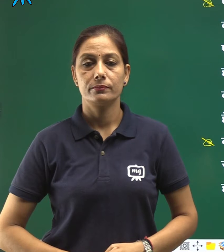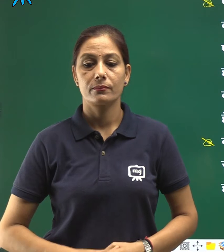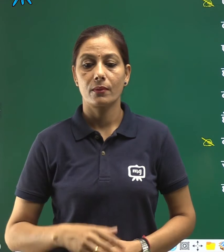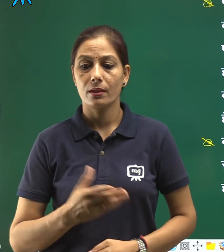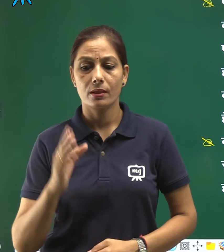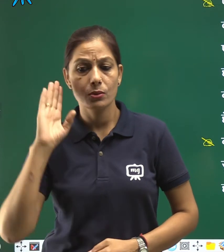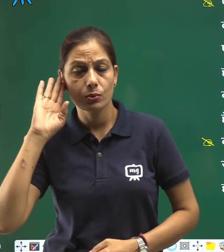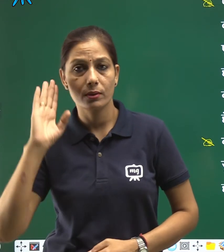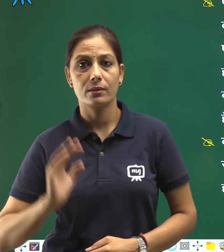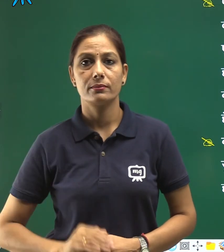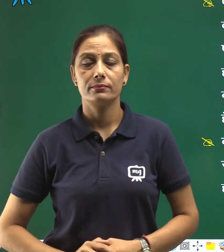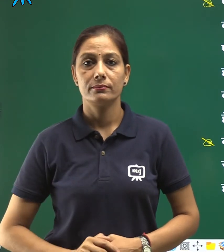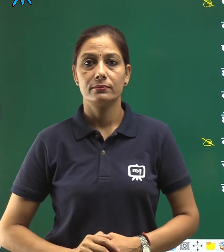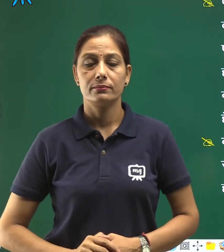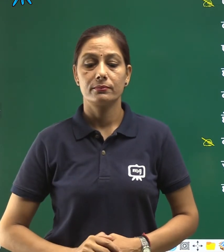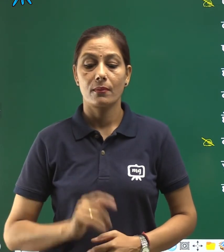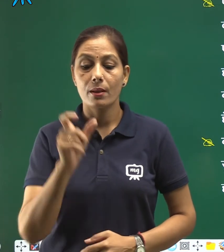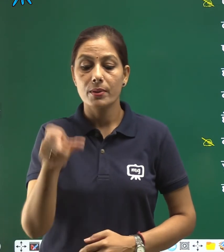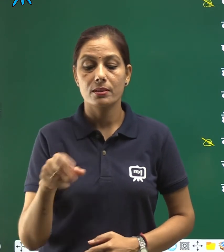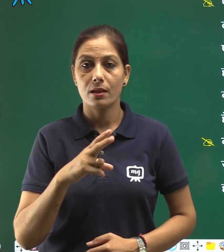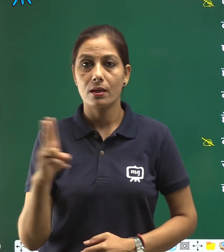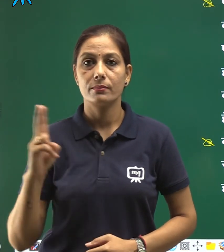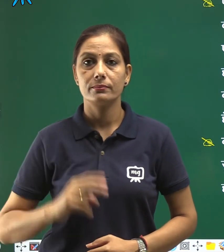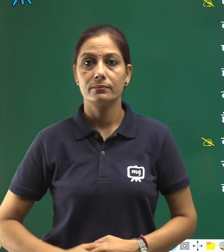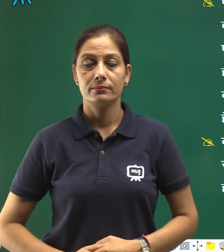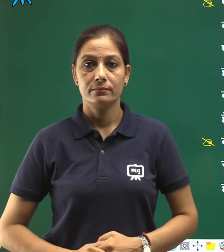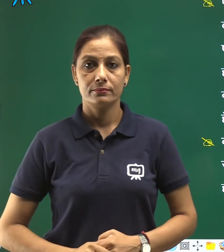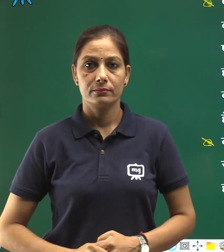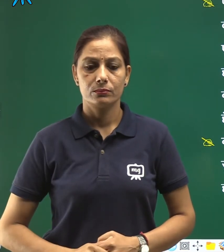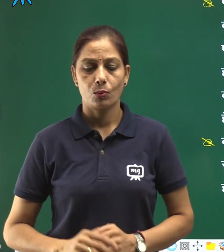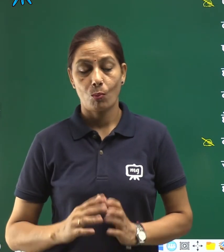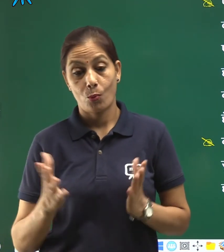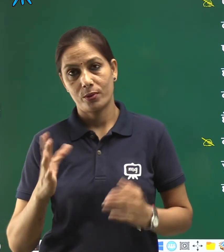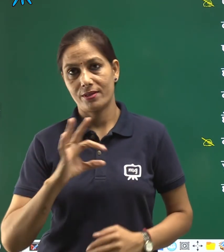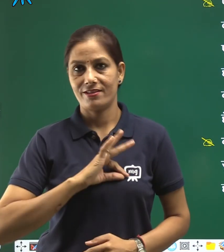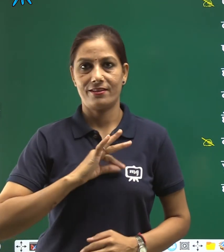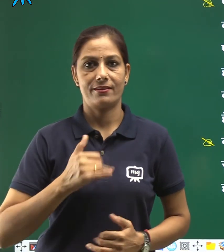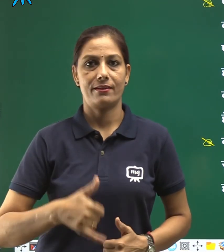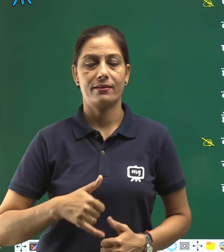यह सुनकर हालदार साहब को बहुत अच्छा लगता है।